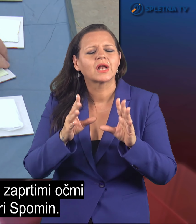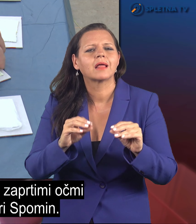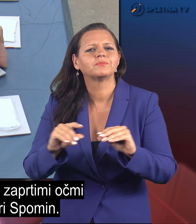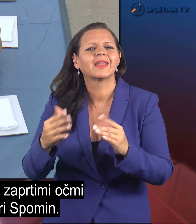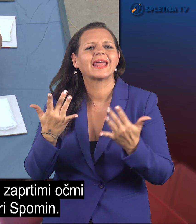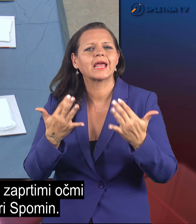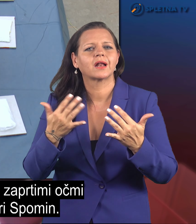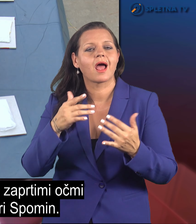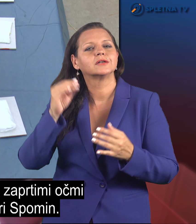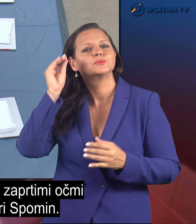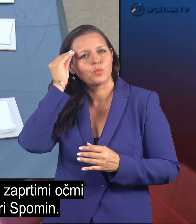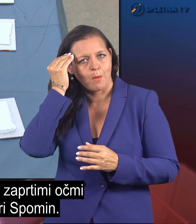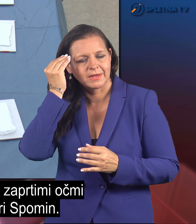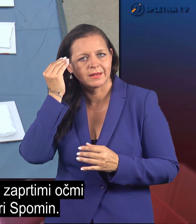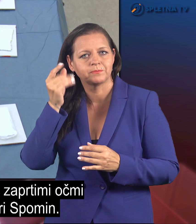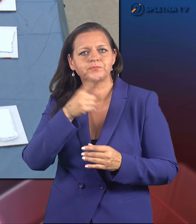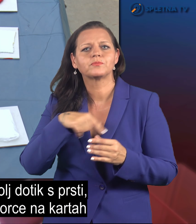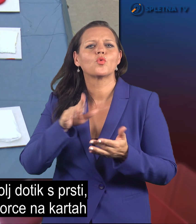spomin.